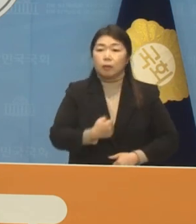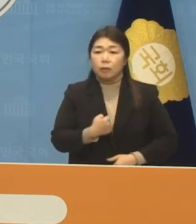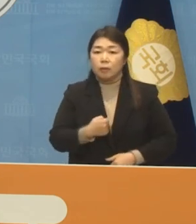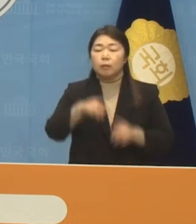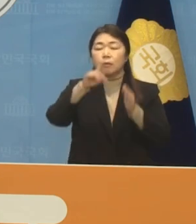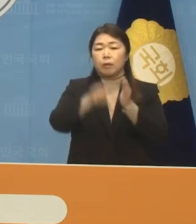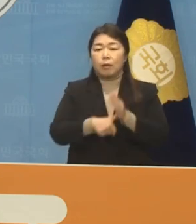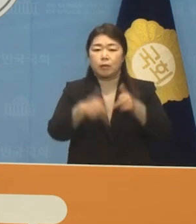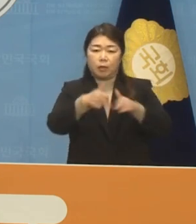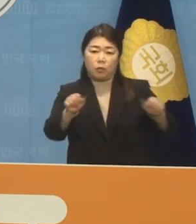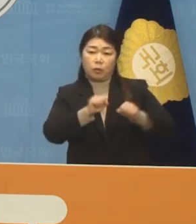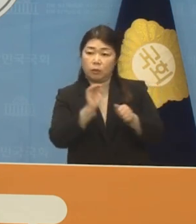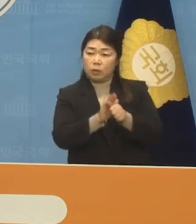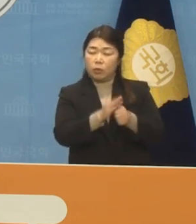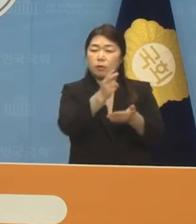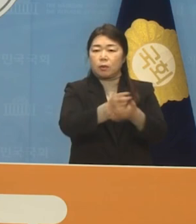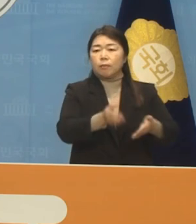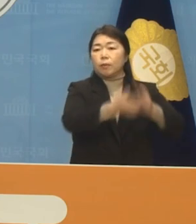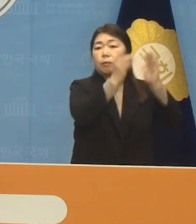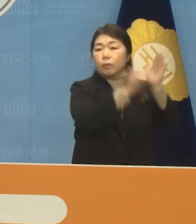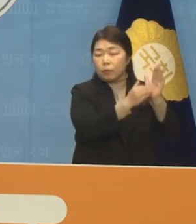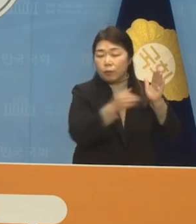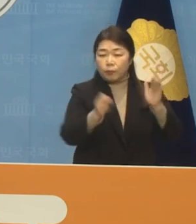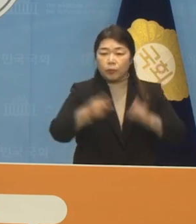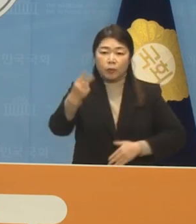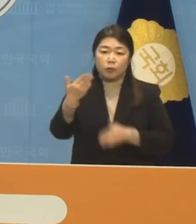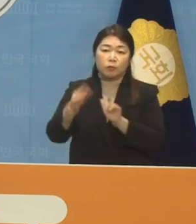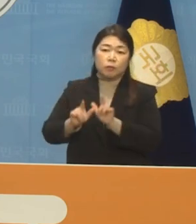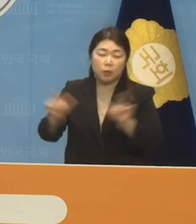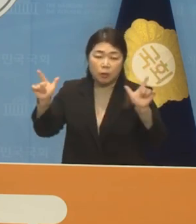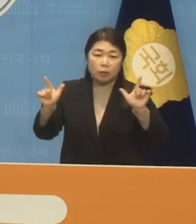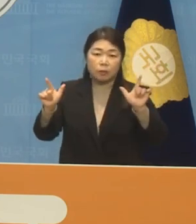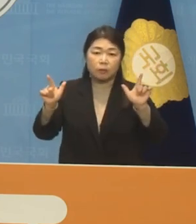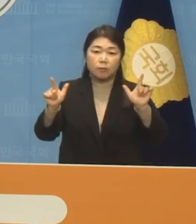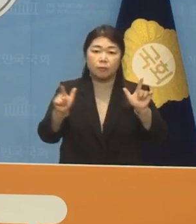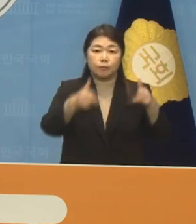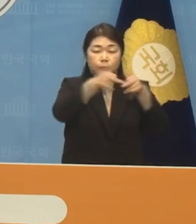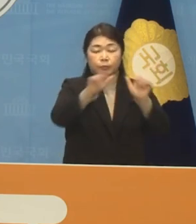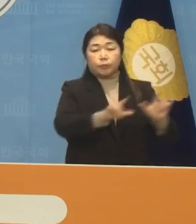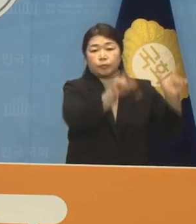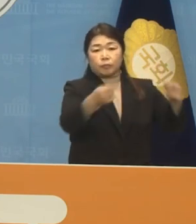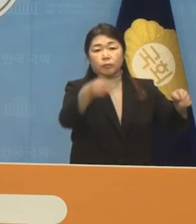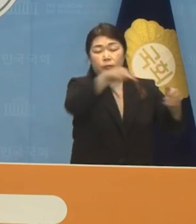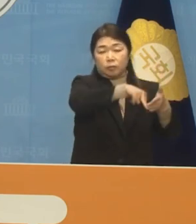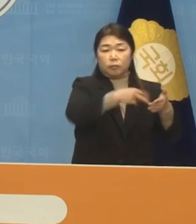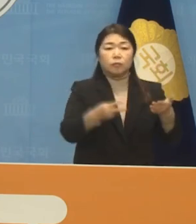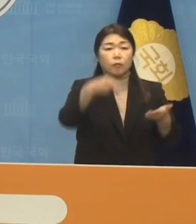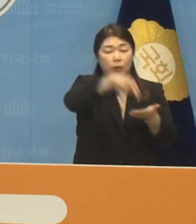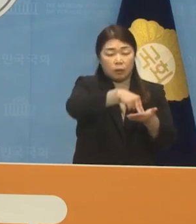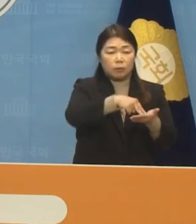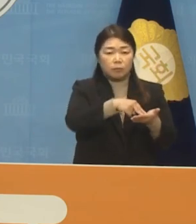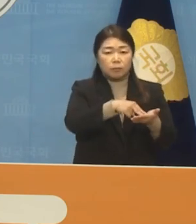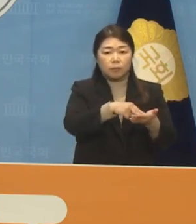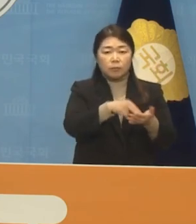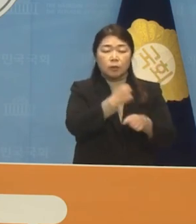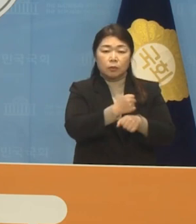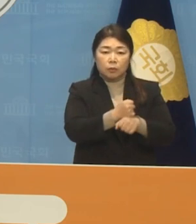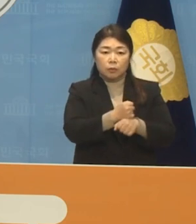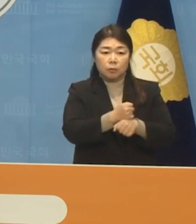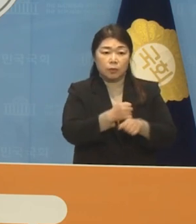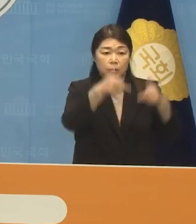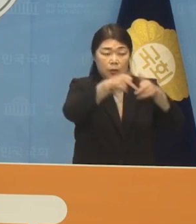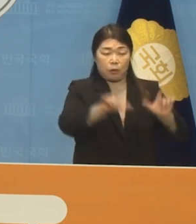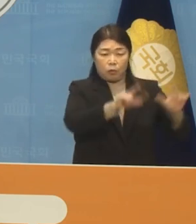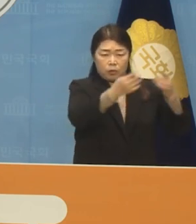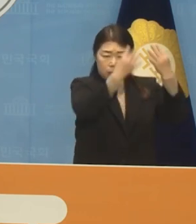있었고, 2009년 탈시설 당사자들과 함께 풍찬 노숙을 감행하며 탈시설 지원 체계를 만들